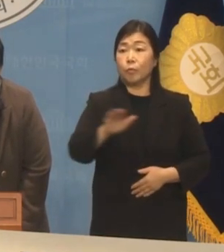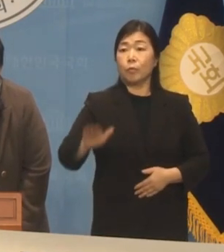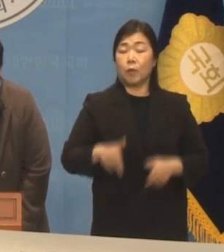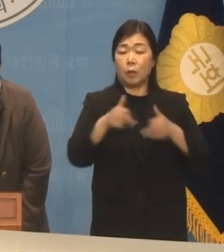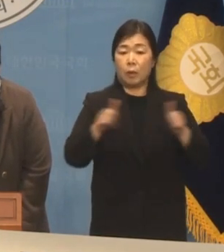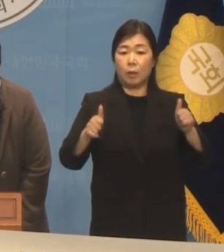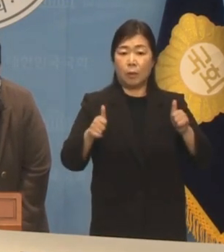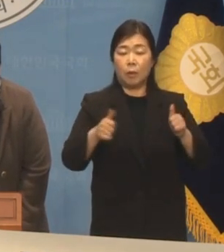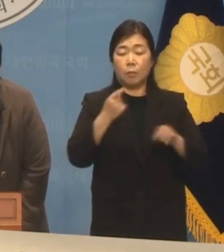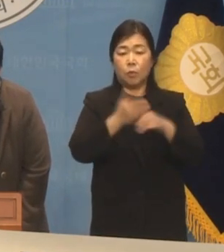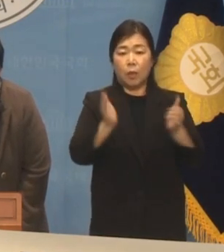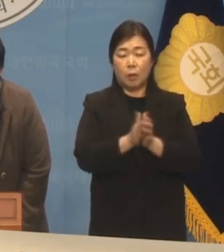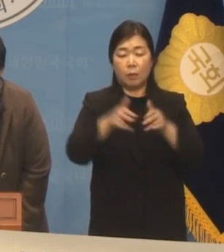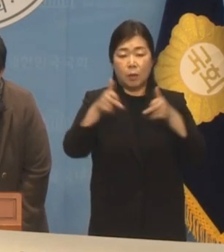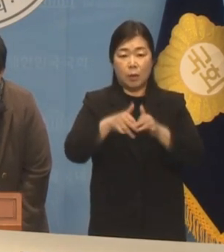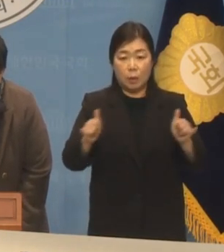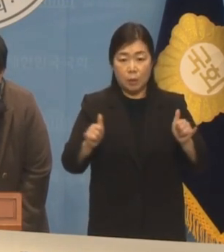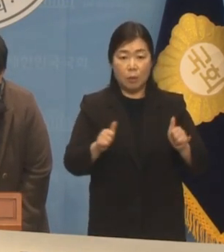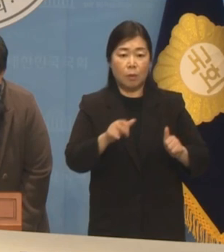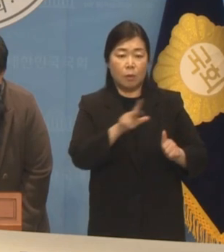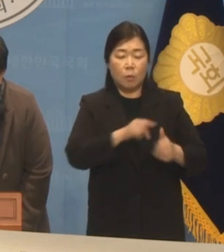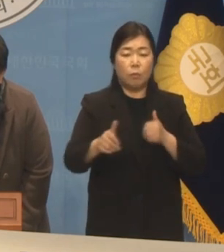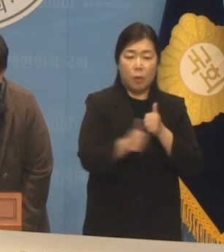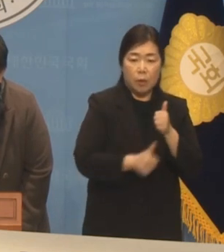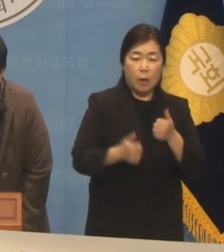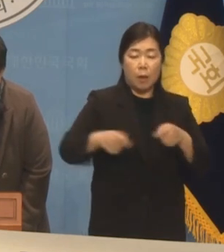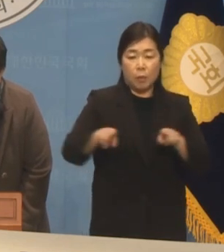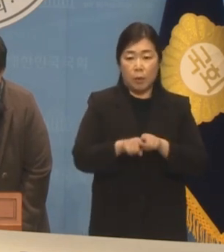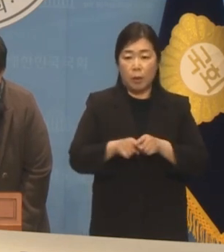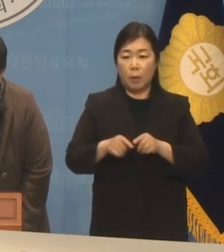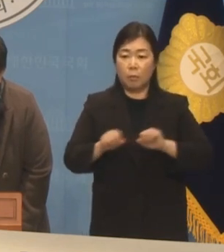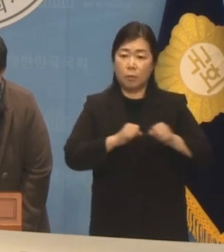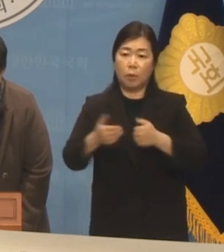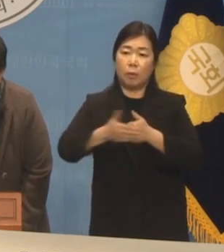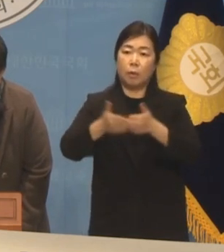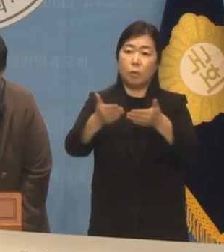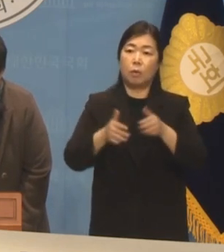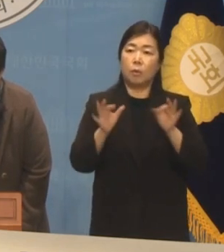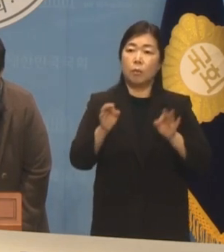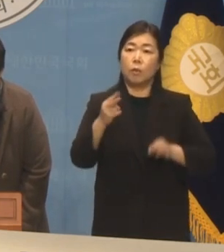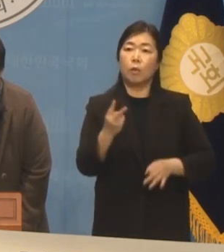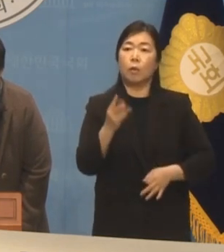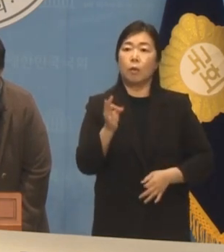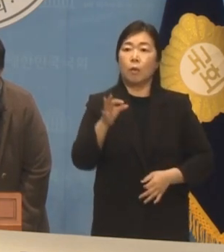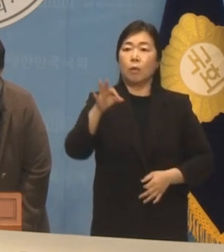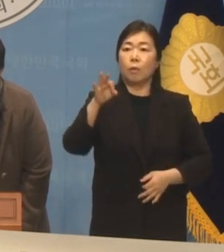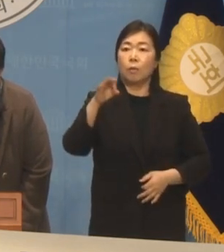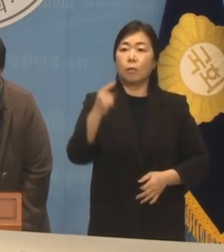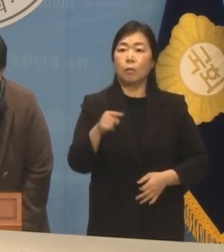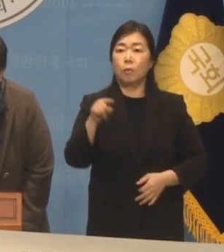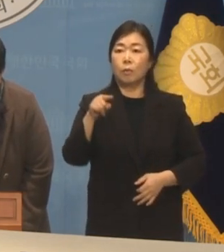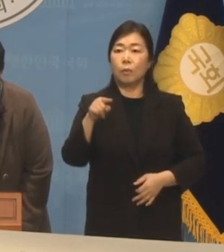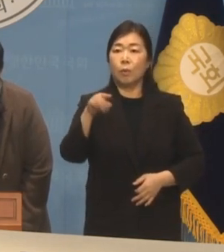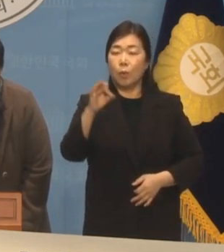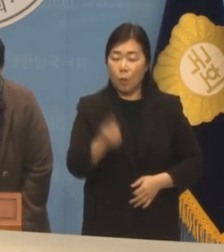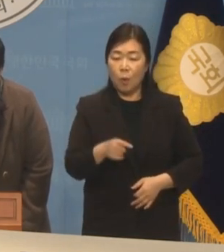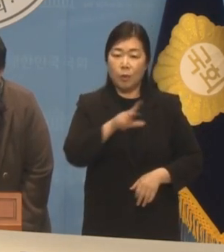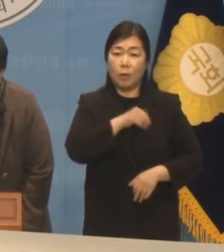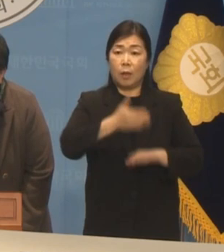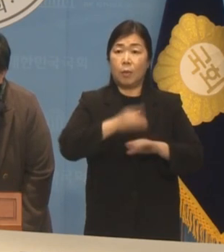장애인 정 더불어민주당 장애인 위원회와 함께 해 주신 우리 김영호 의원 님한테 감사드리는 마음